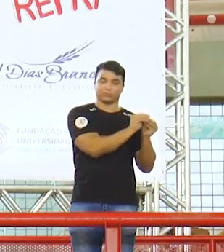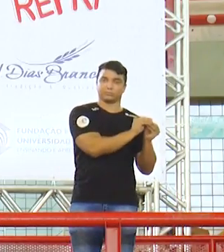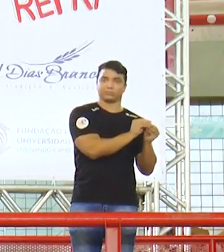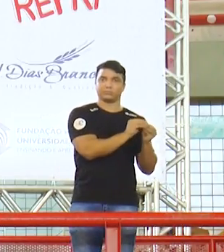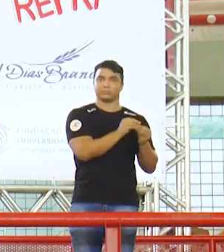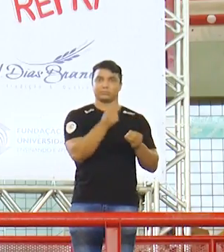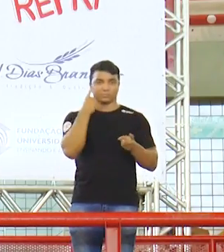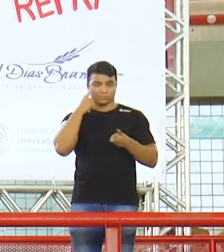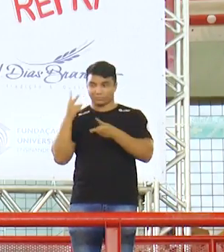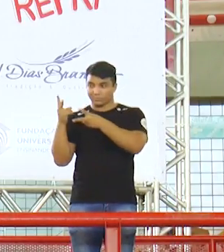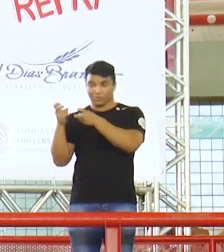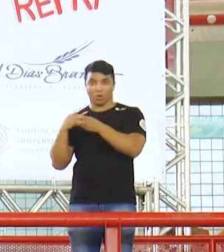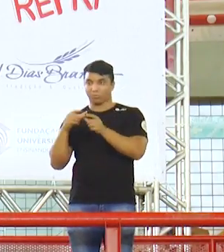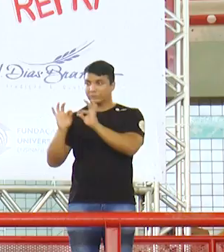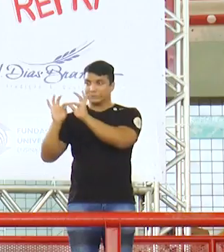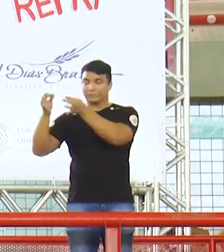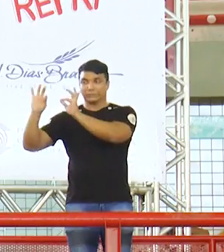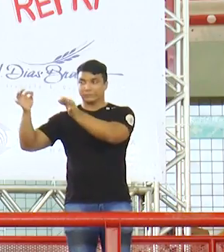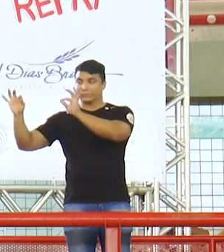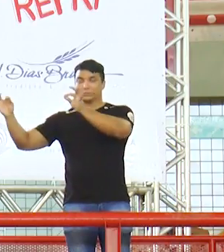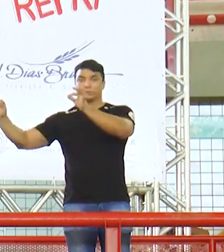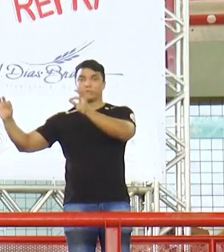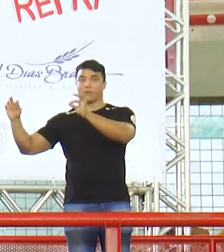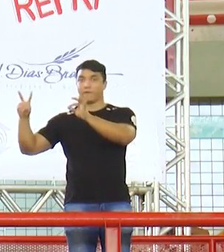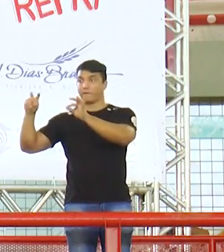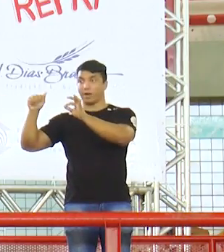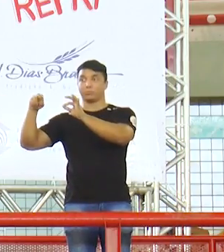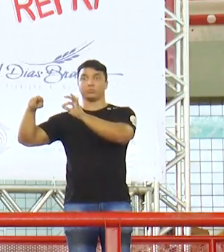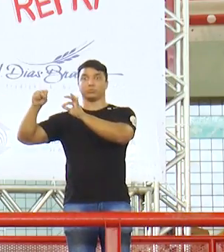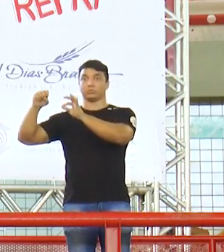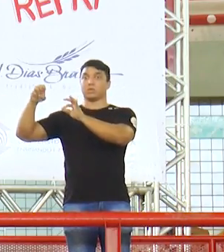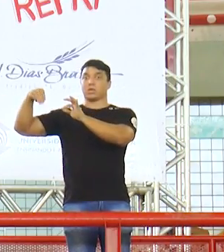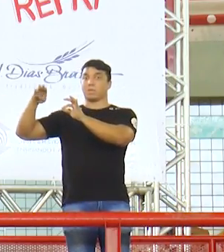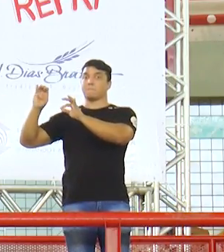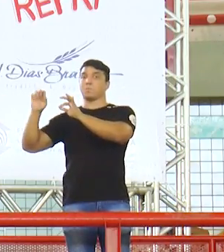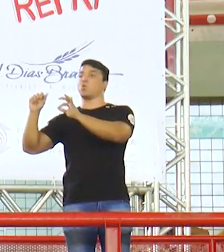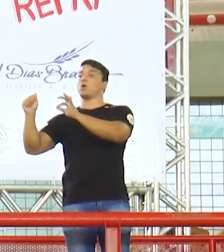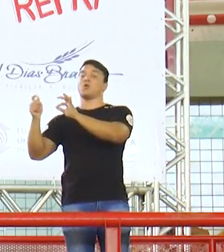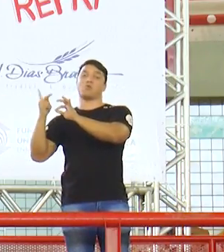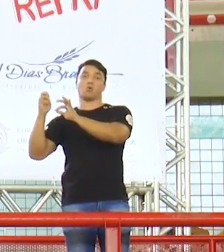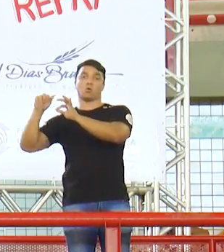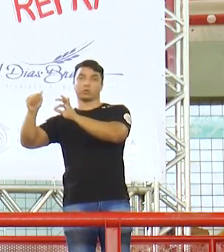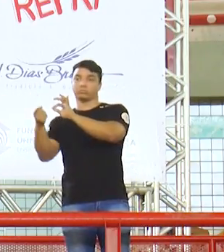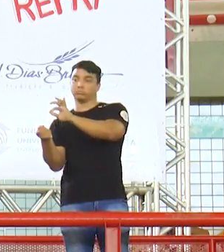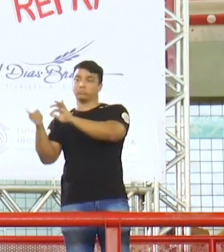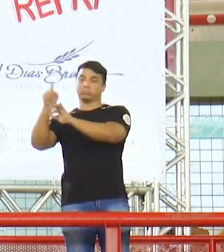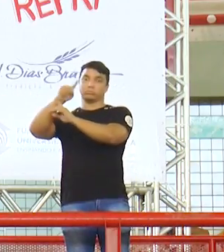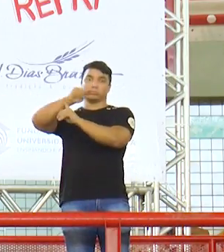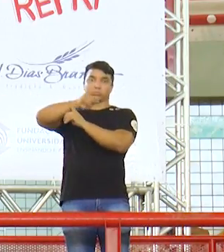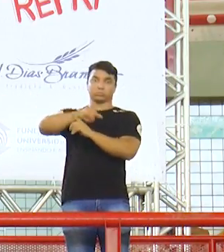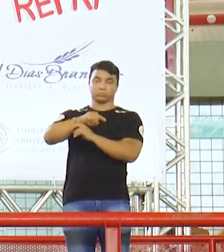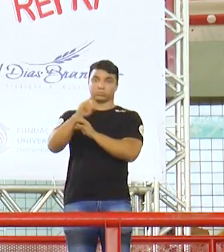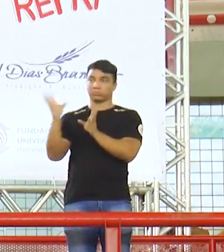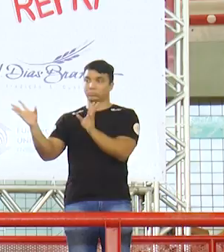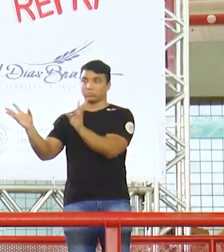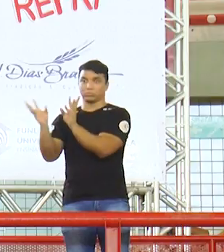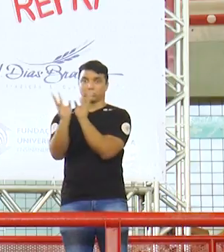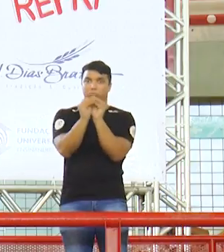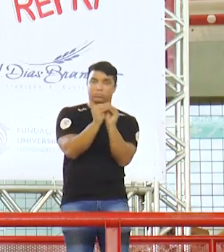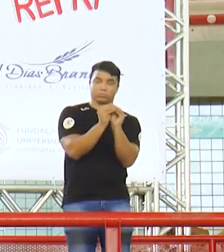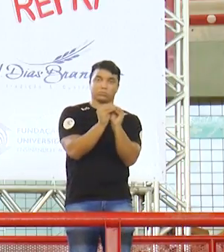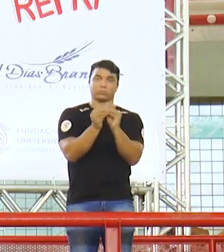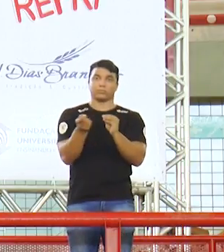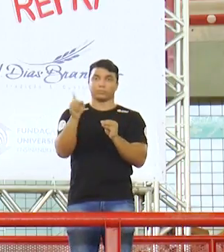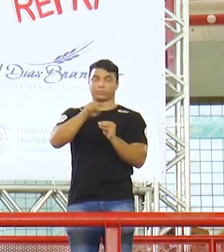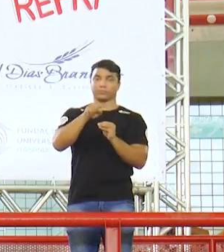Ó, você vê que sai de vamos em... Ó o dinossauro, Tiranossauro Rex. Vamos em boa hora. Aí